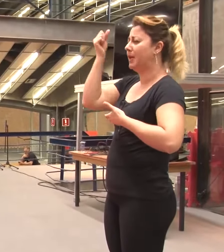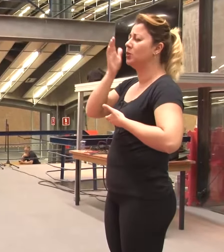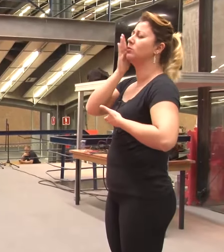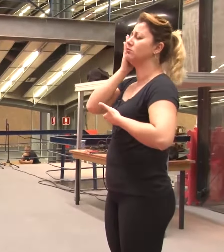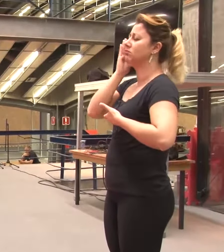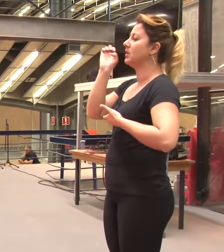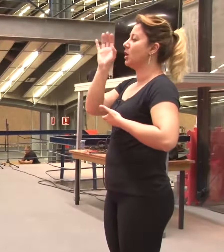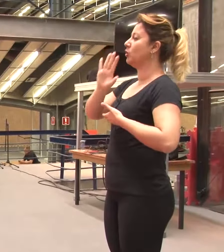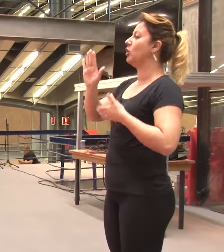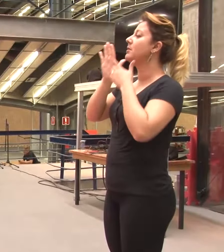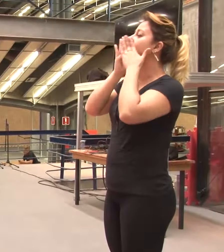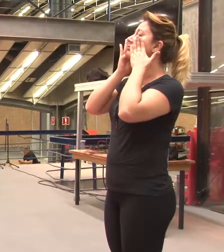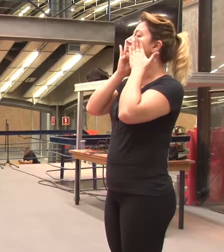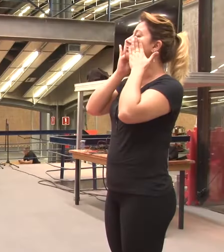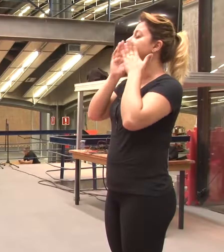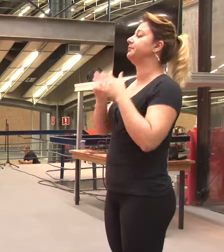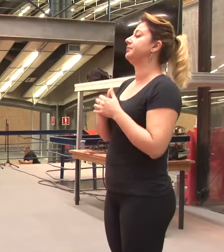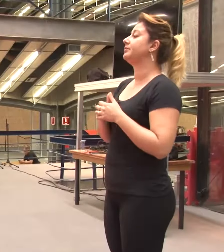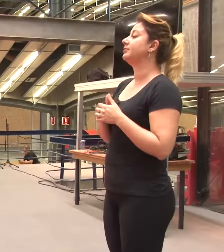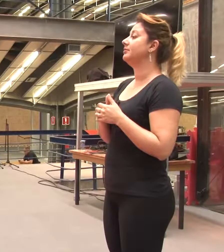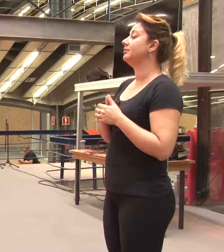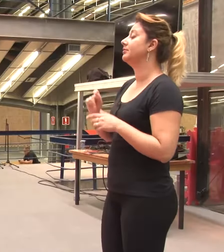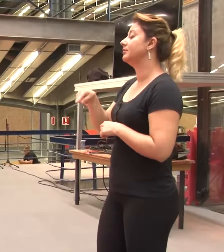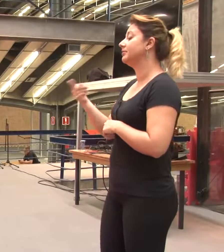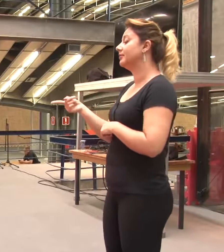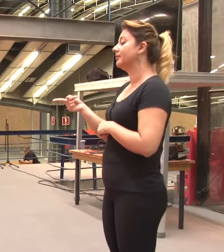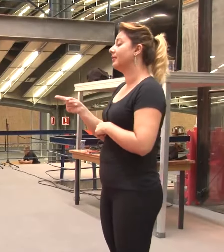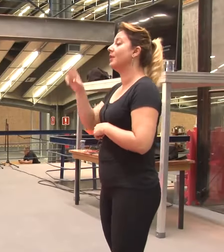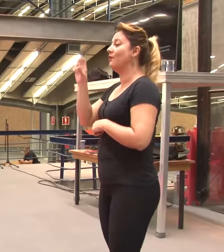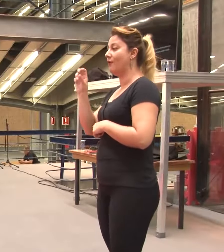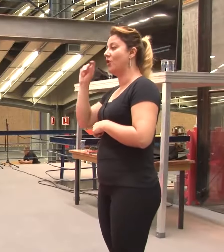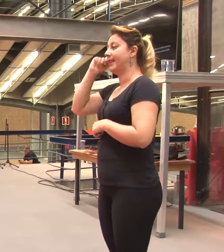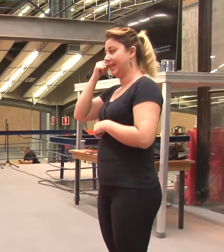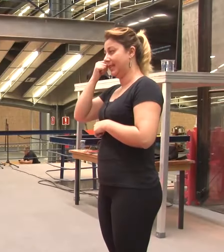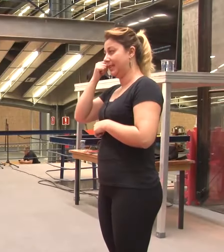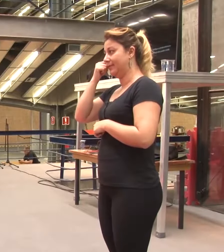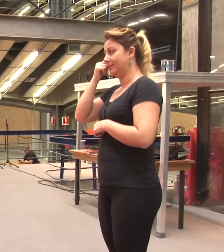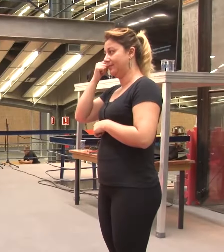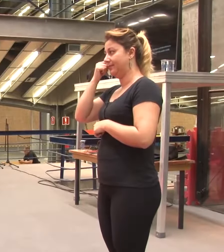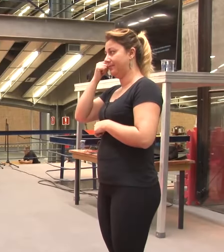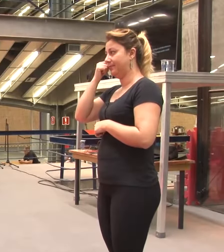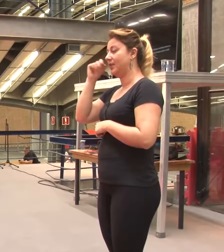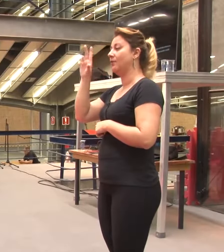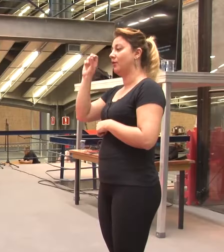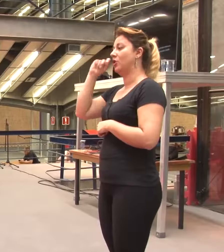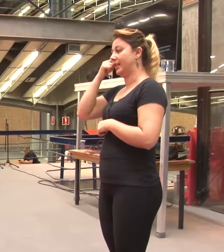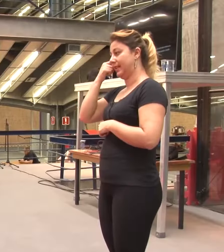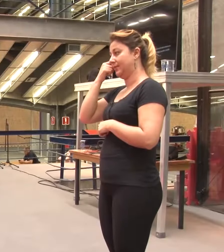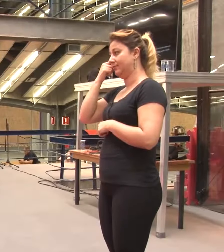europeus, sentado ao lado dela. Ou seja, mamãe era negra, vovó era